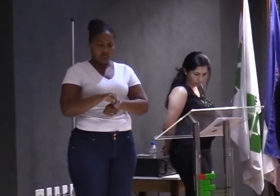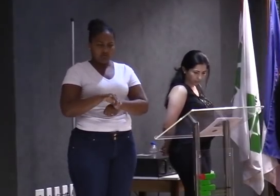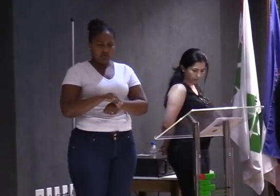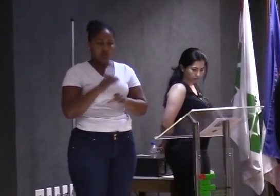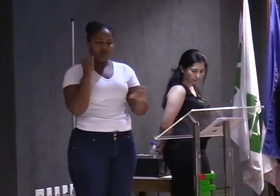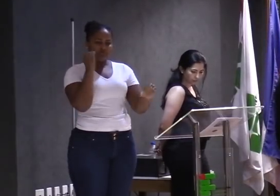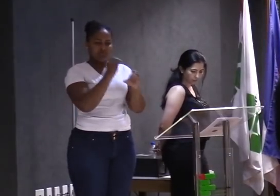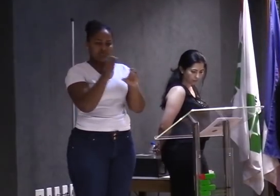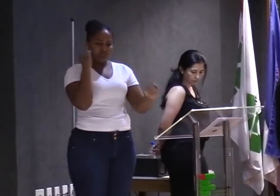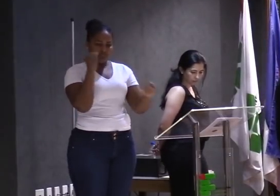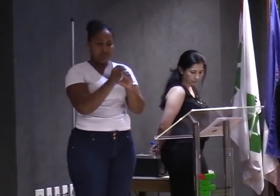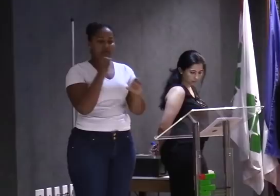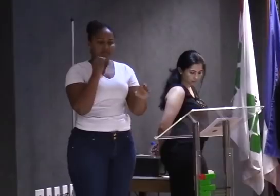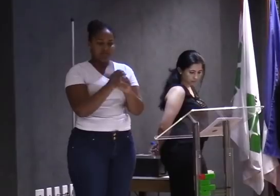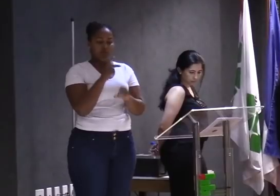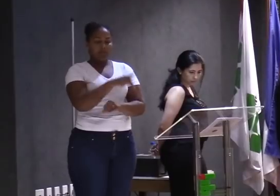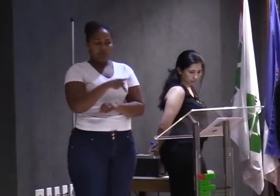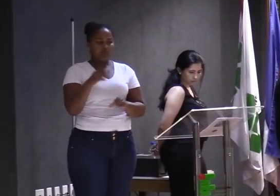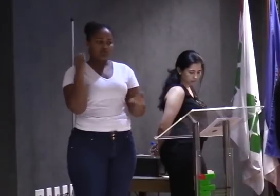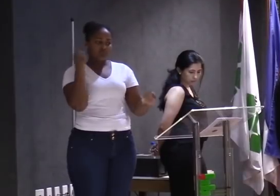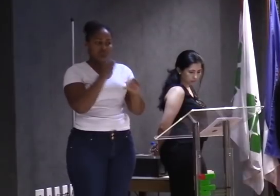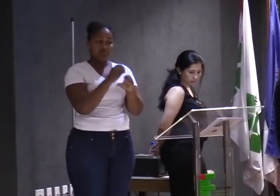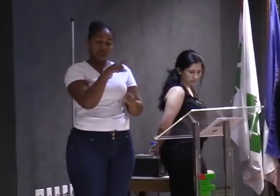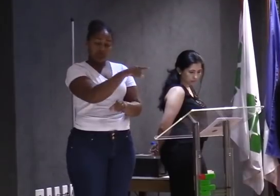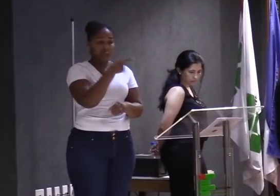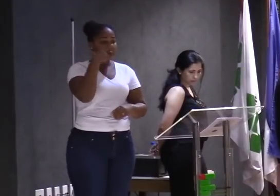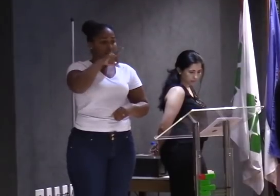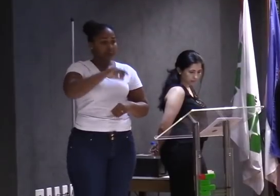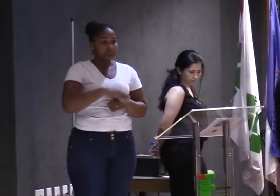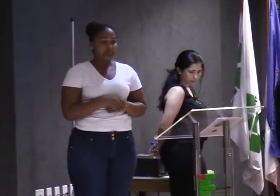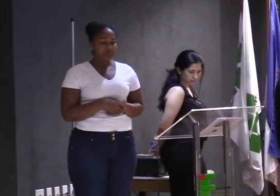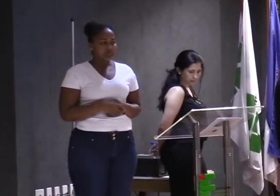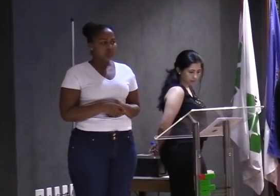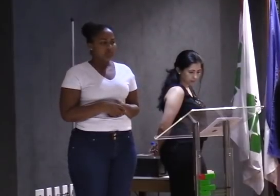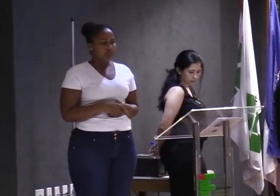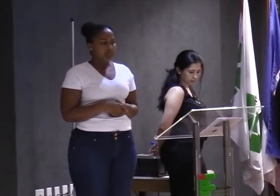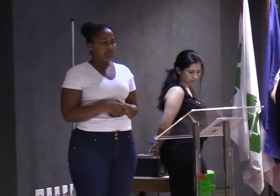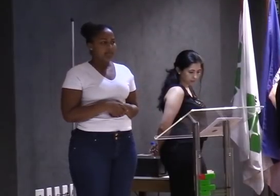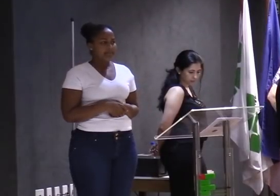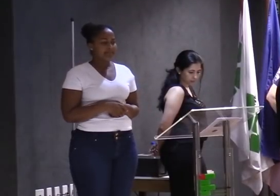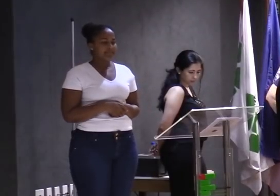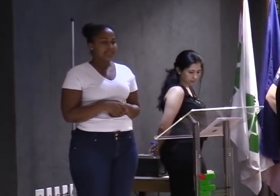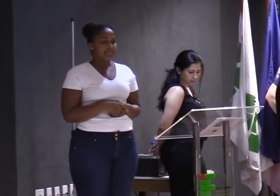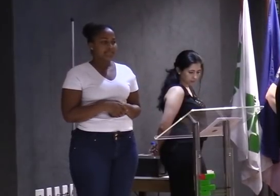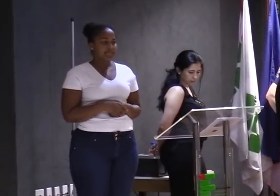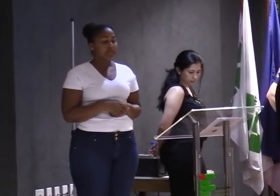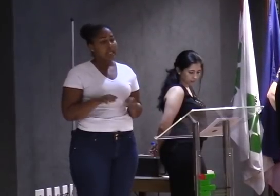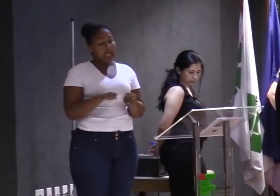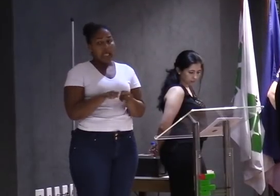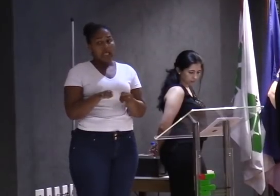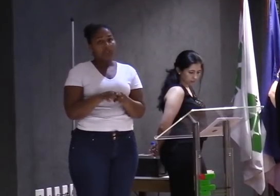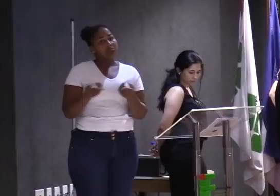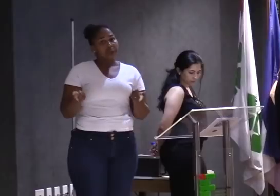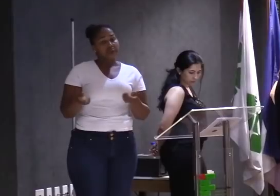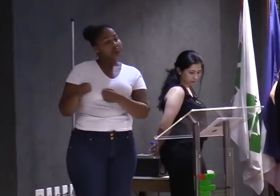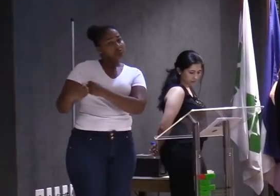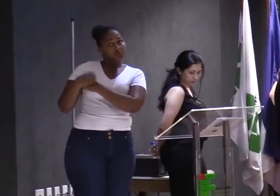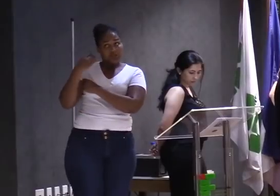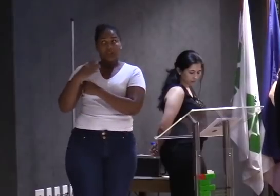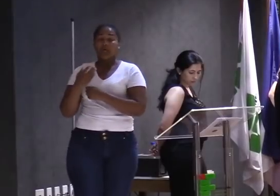para convencê-los, não foi fácil, né? Eu e um outro professor também participou desse processo, e aí nós conseguimos